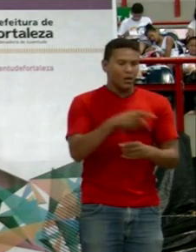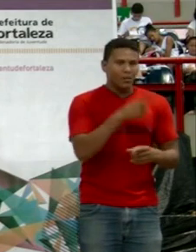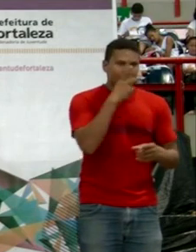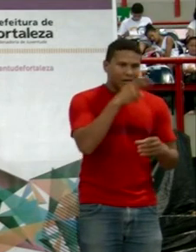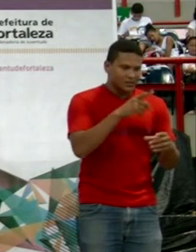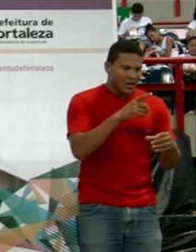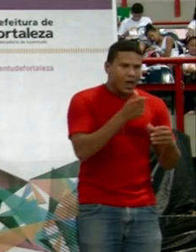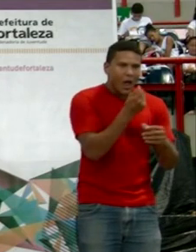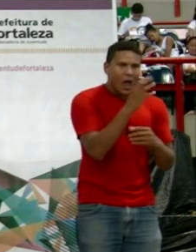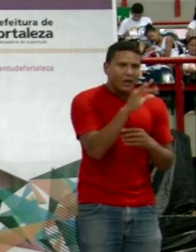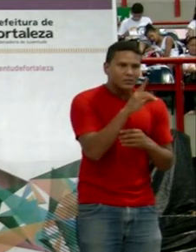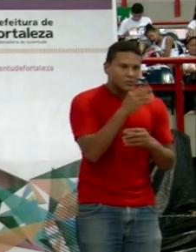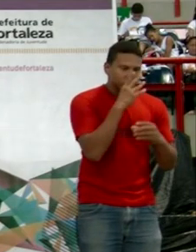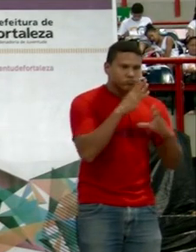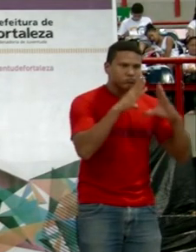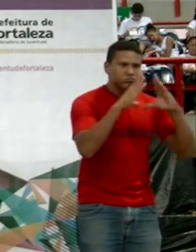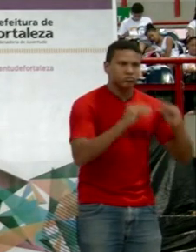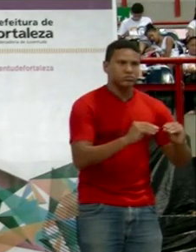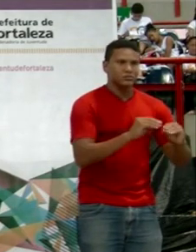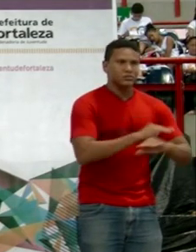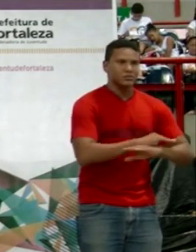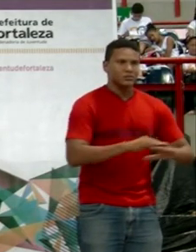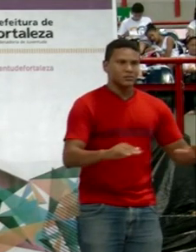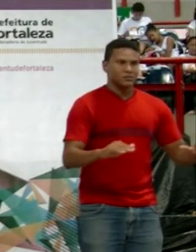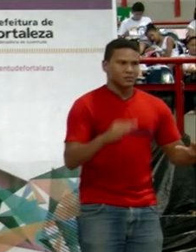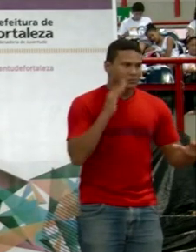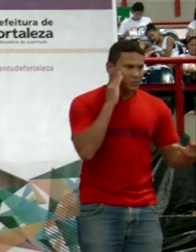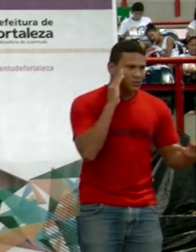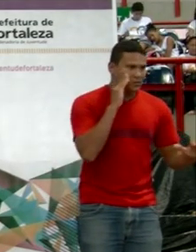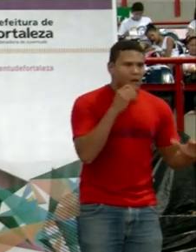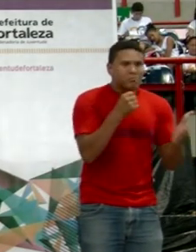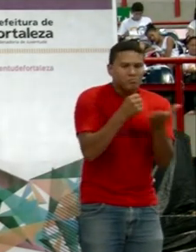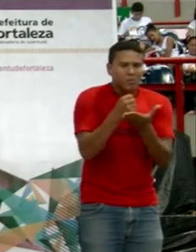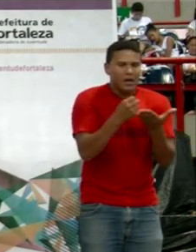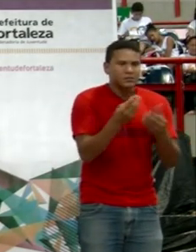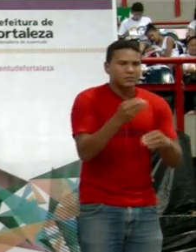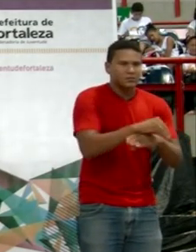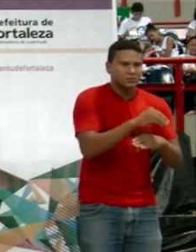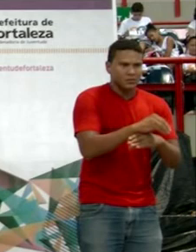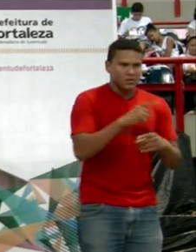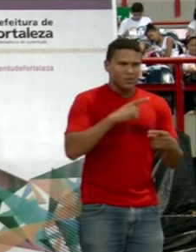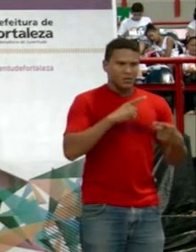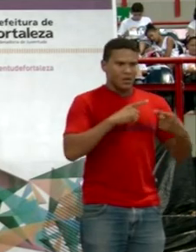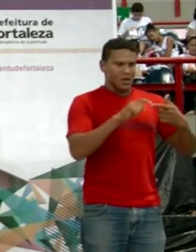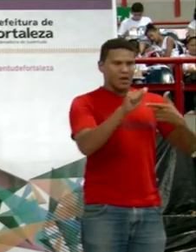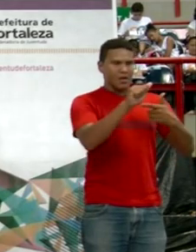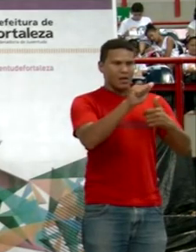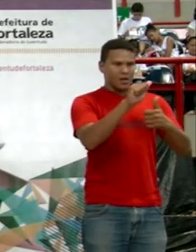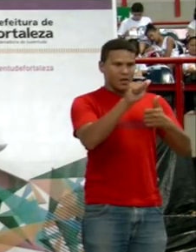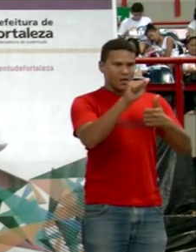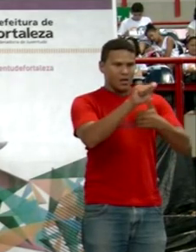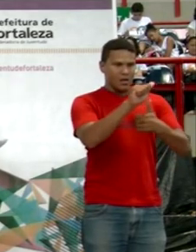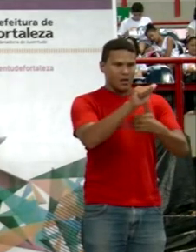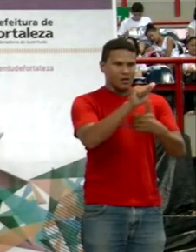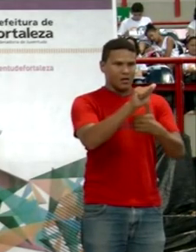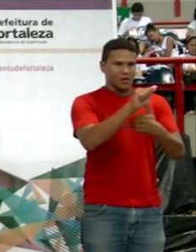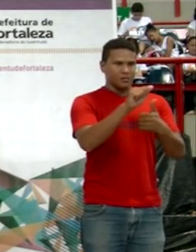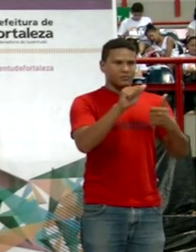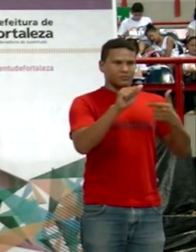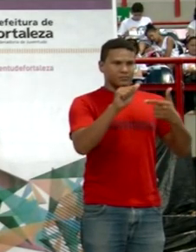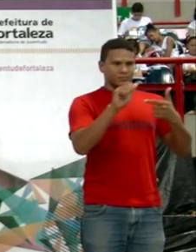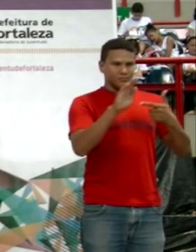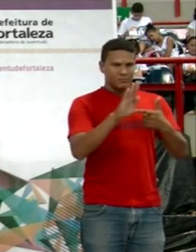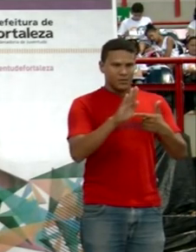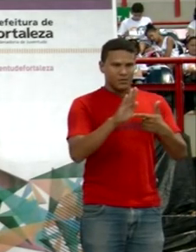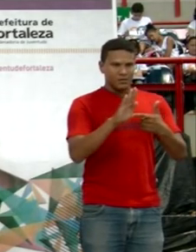caráter o quê? Básico. Vamos para as opções. Item A, sulfeto de sódio. B, cloreto de